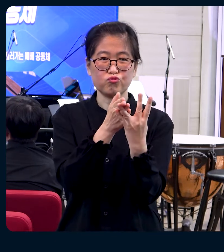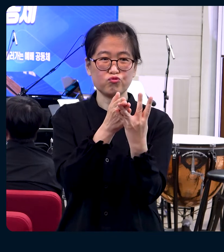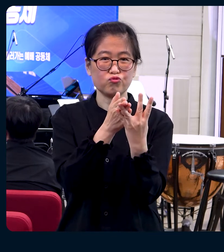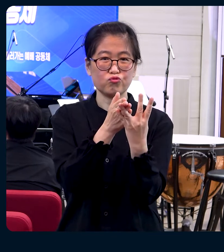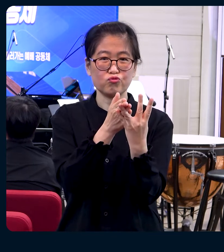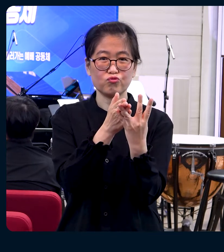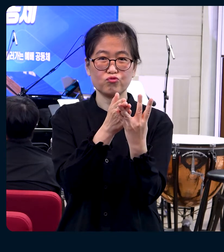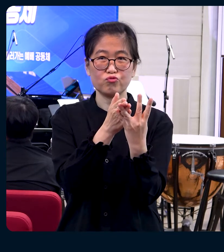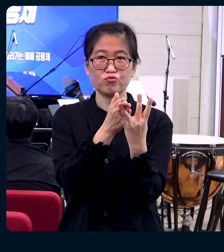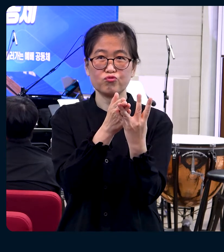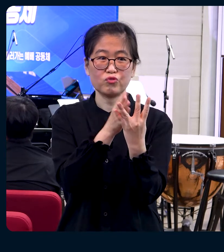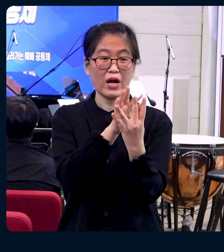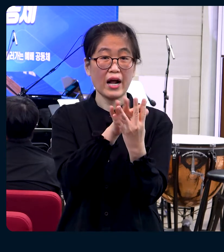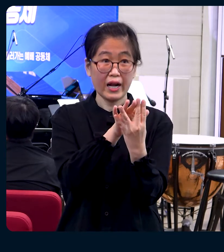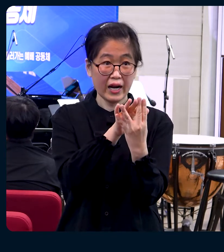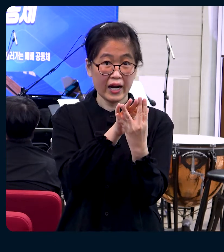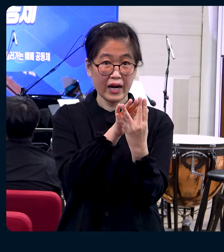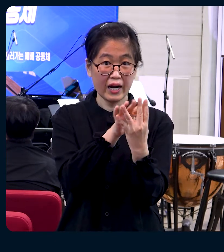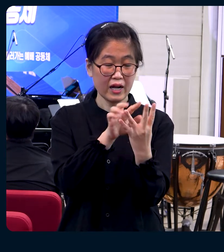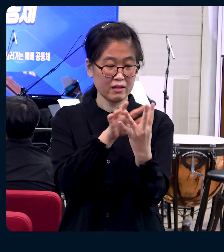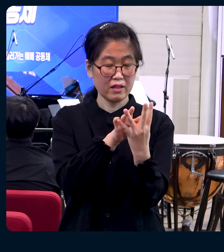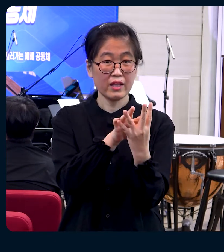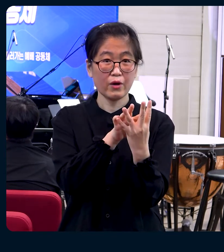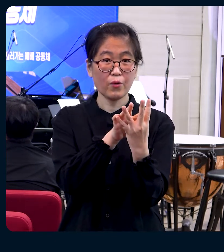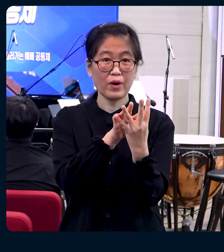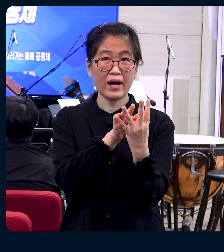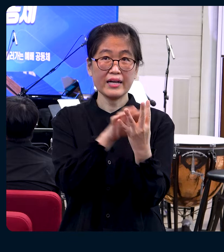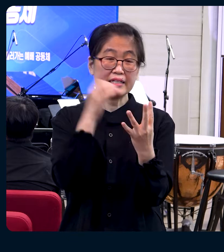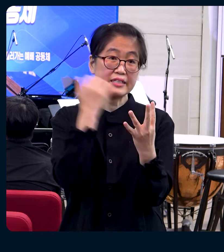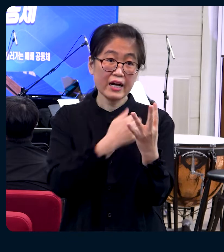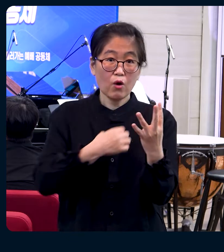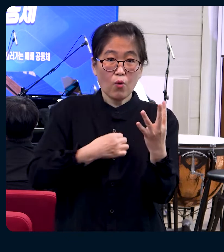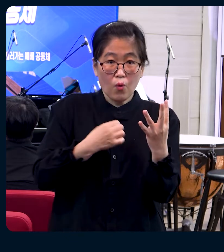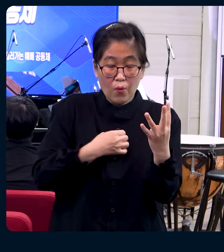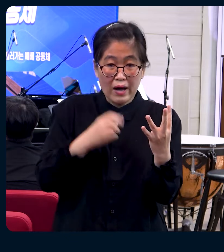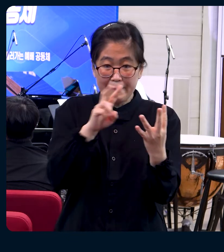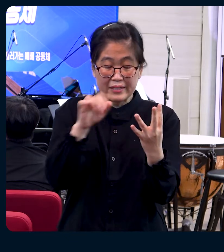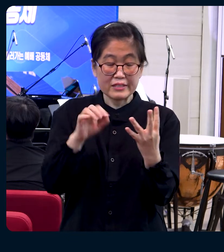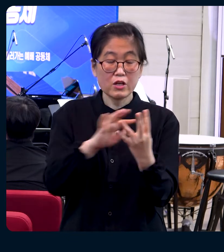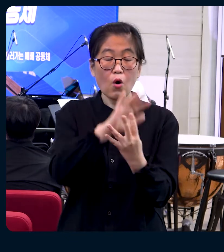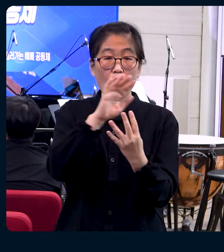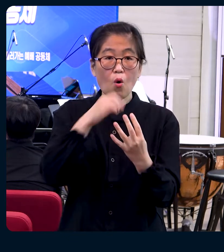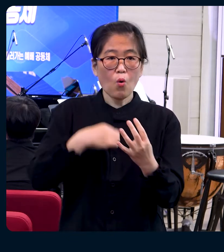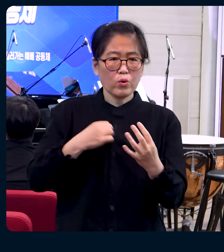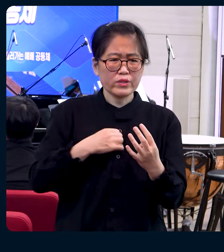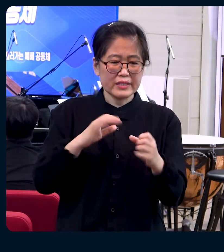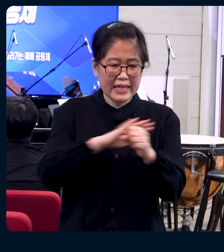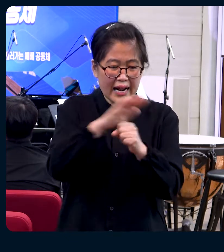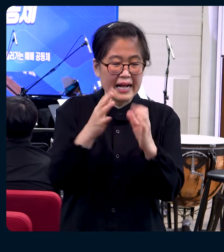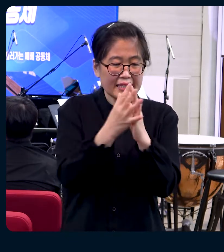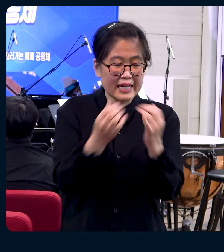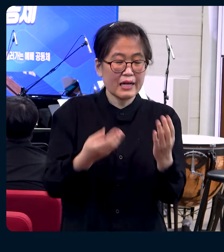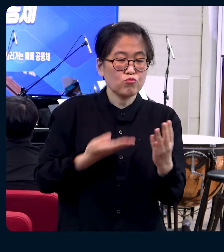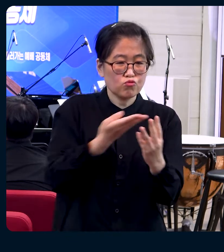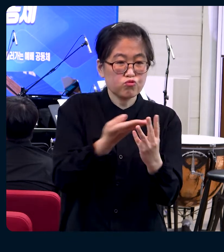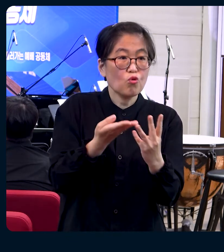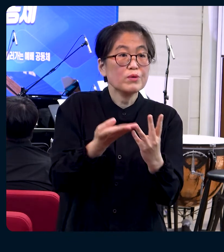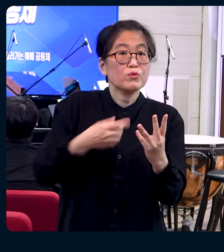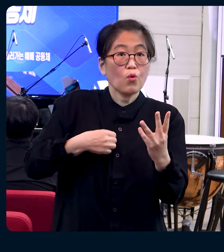나뉘어집니다. 채색 옷과 매니저 옷은 요셉을 사랑하는 사람이 입혀주고 싶었던